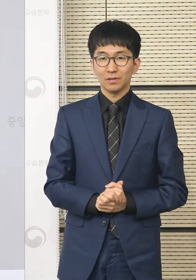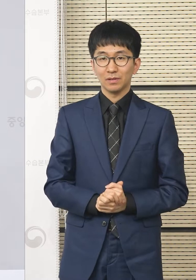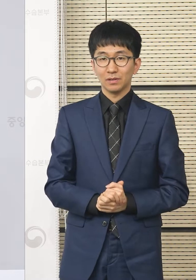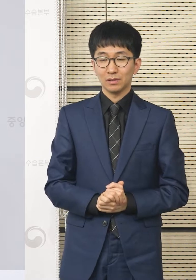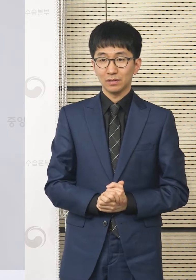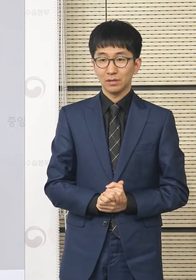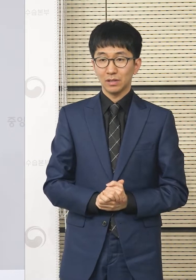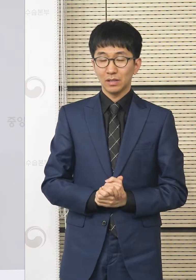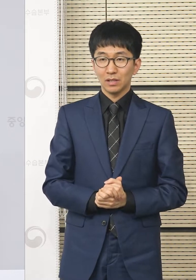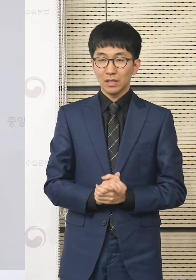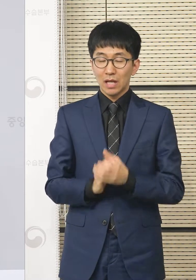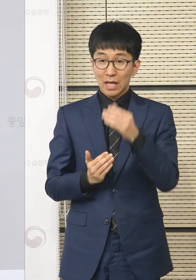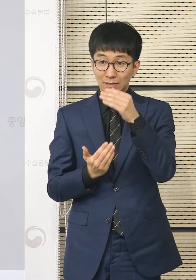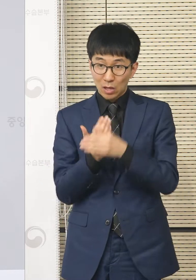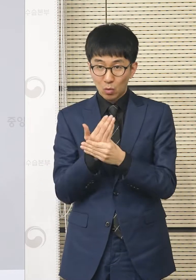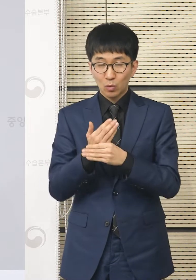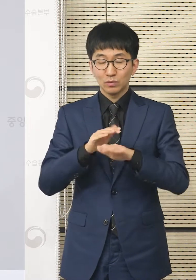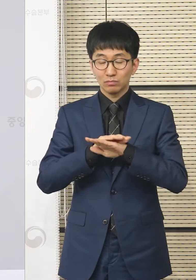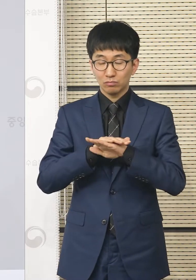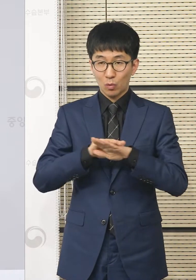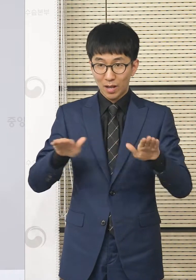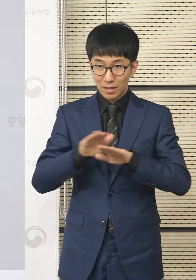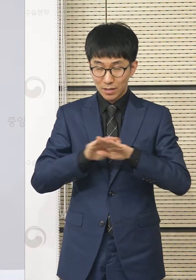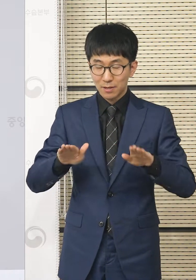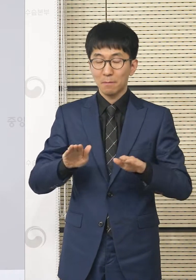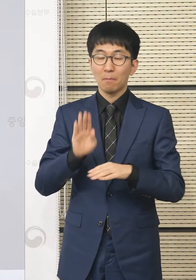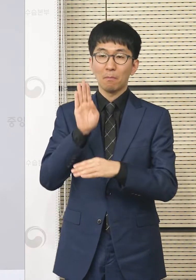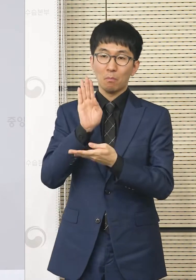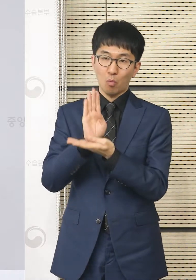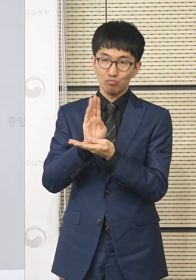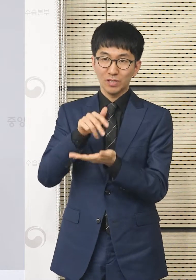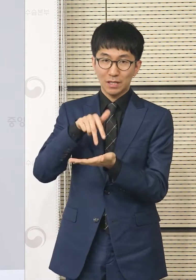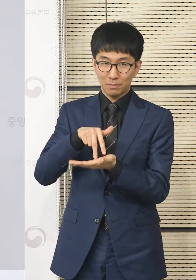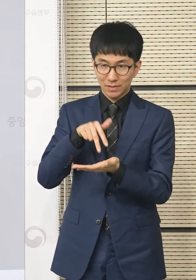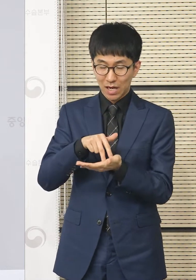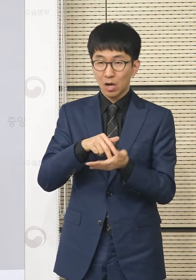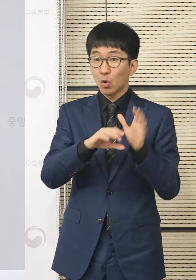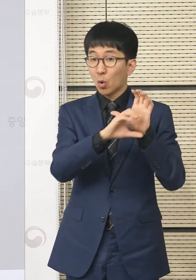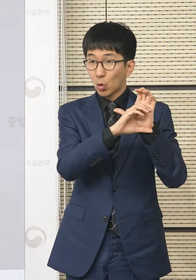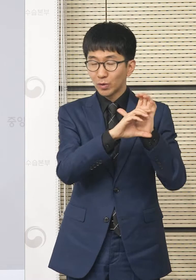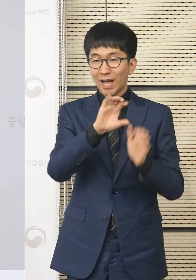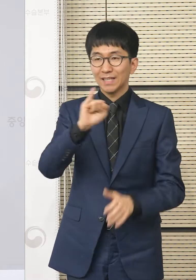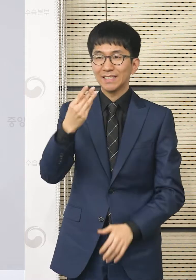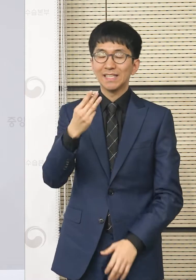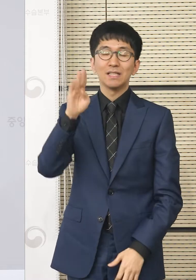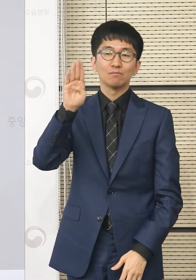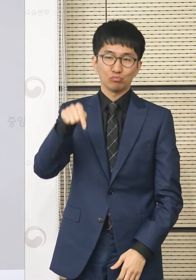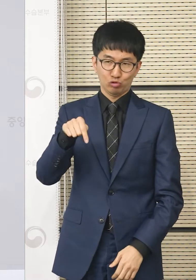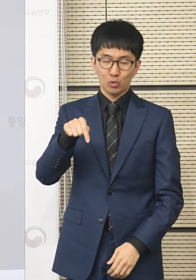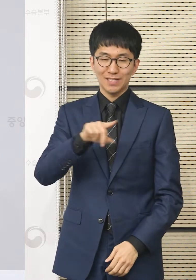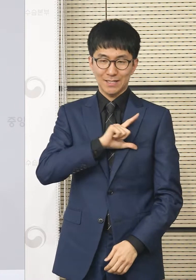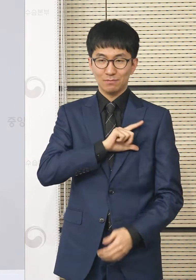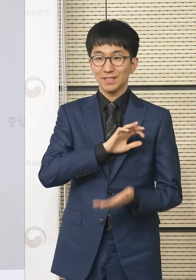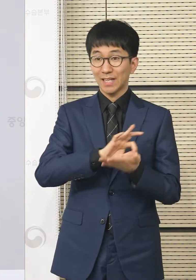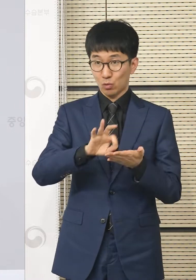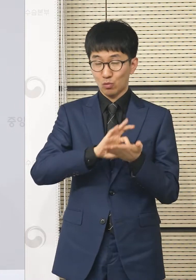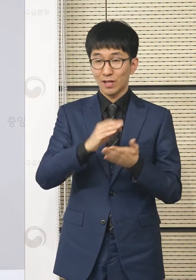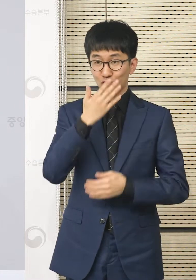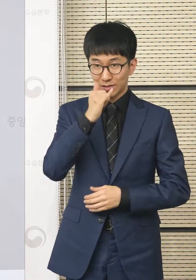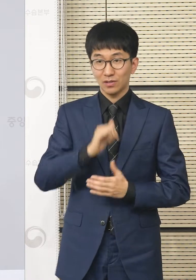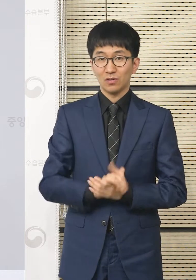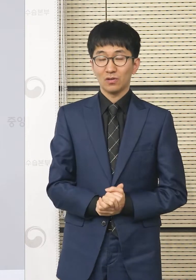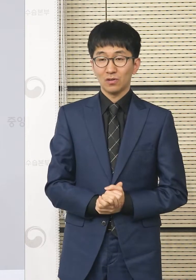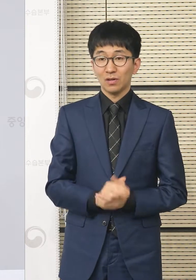하였습니다. 질병관리본부의 건의를 수용하여 한글로는 코로나19라고 부르기로 하였습니다.